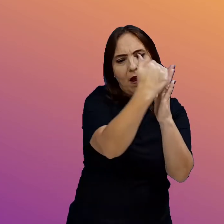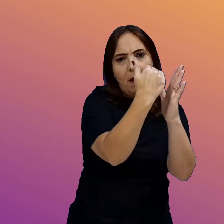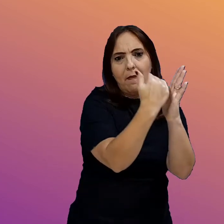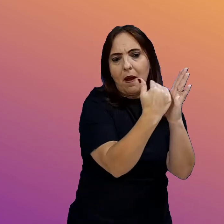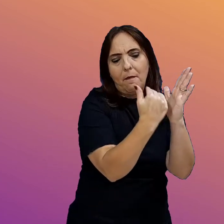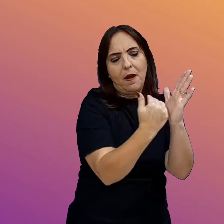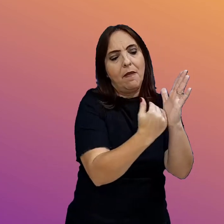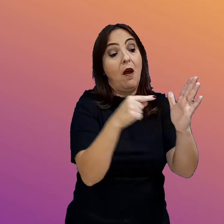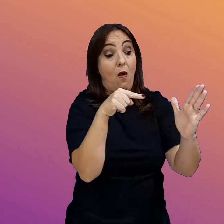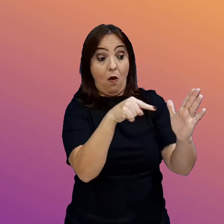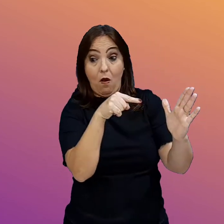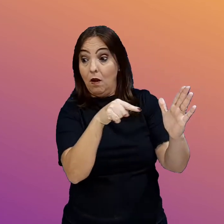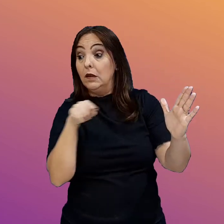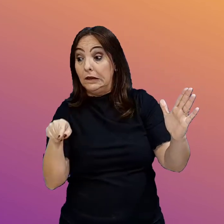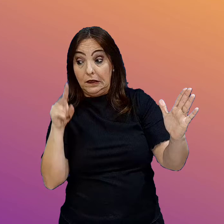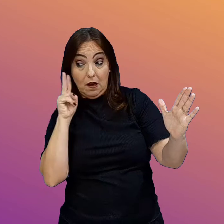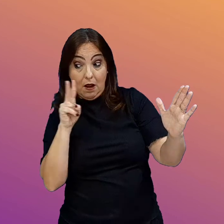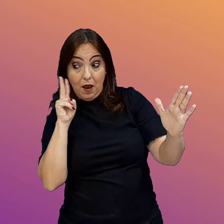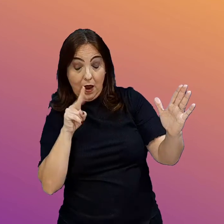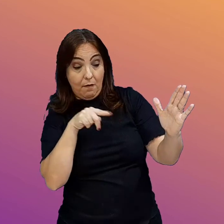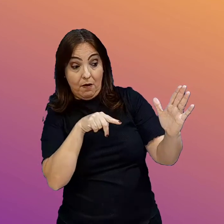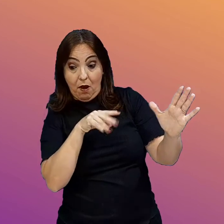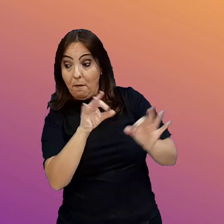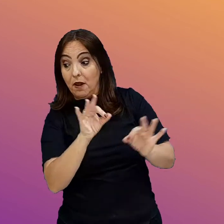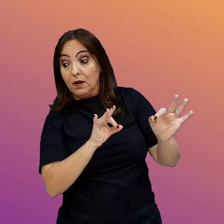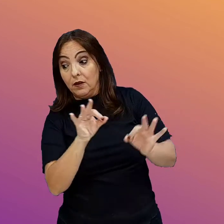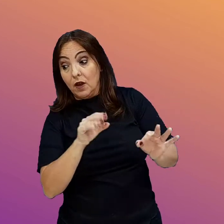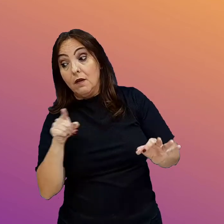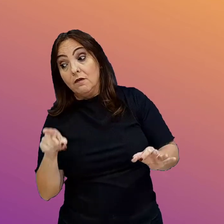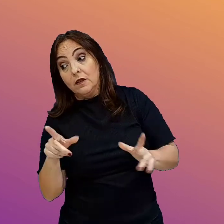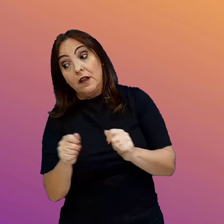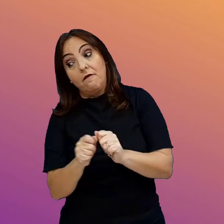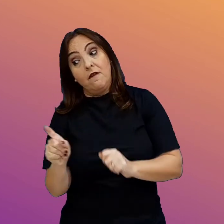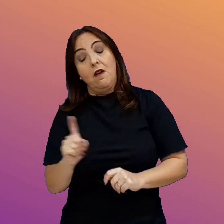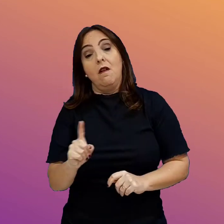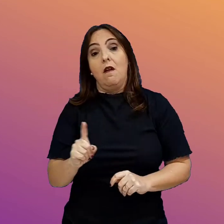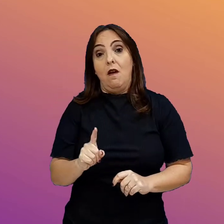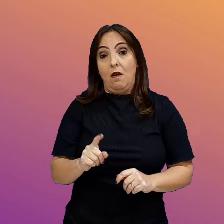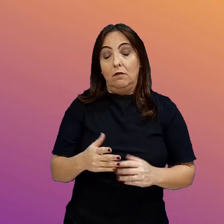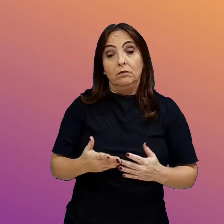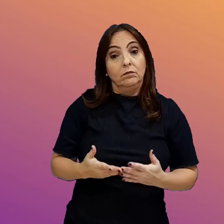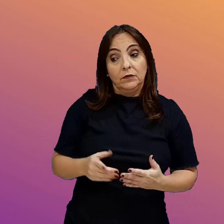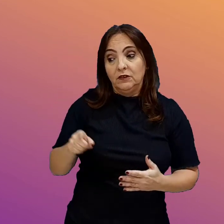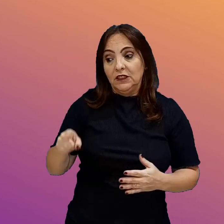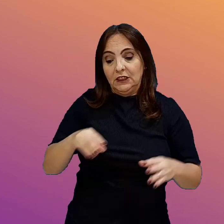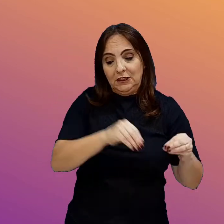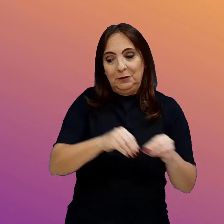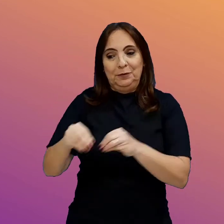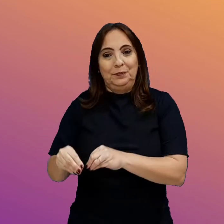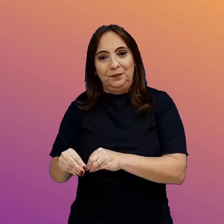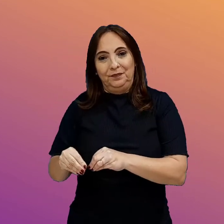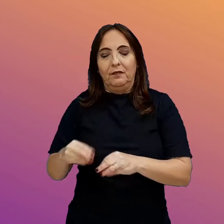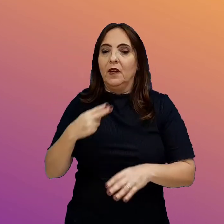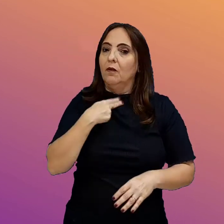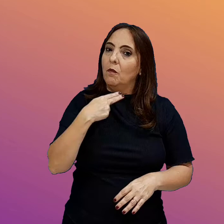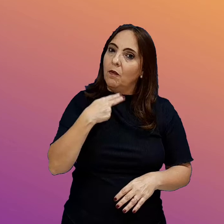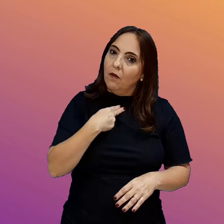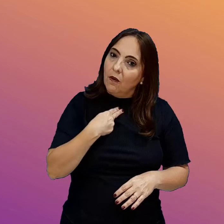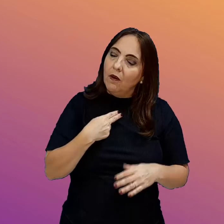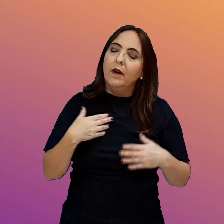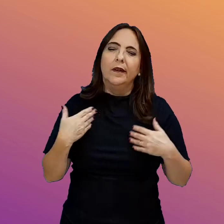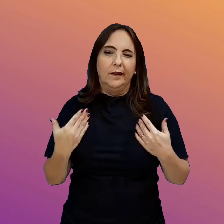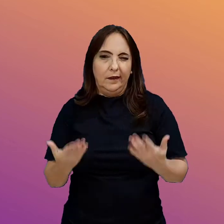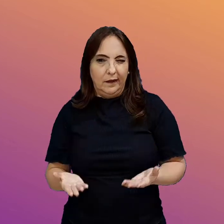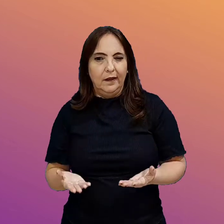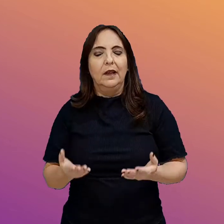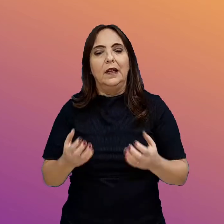e mostrar, olha, lembra que a gente planejou isso para agora? Você está querendo pular, não pode pular.